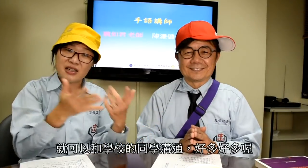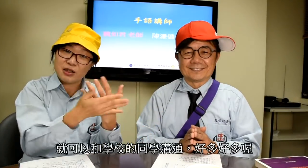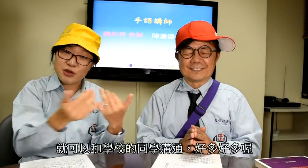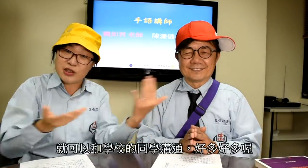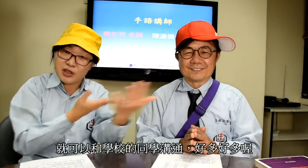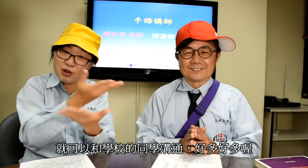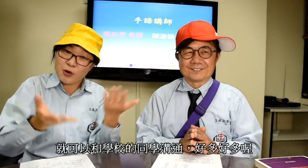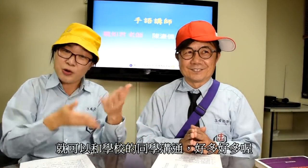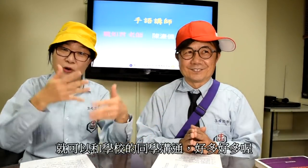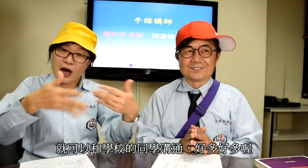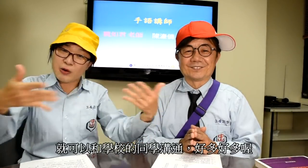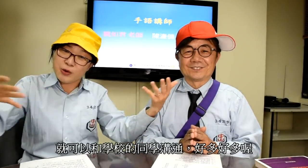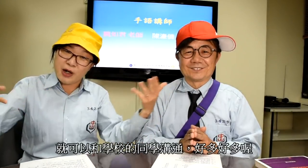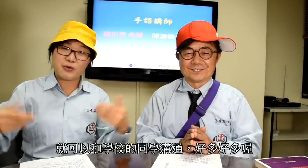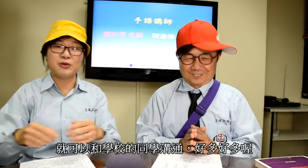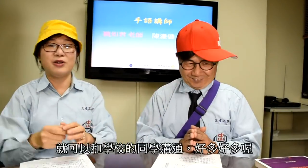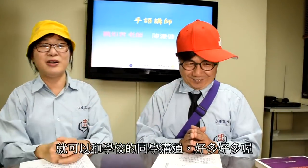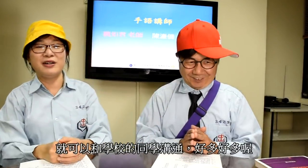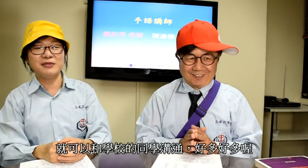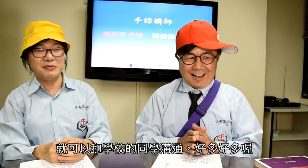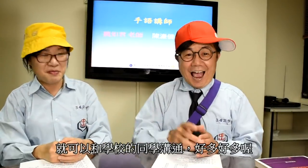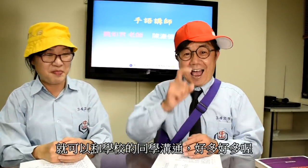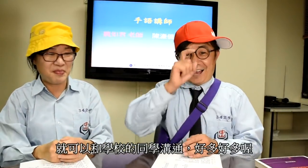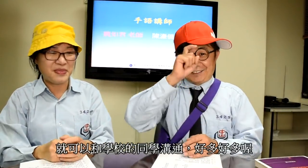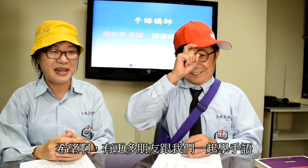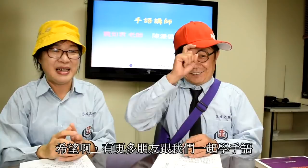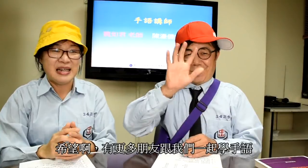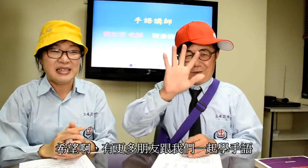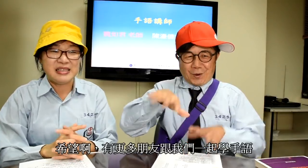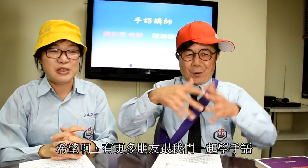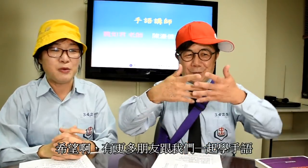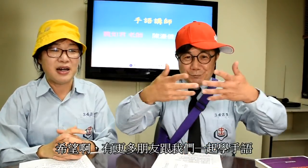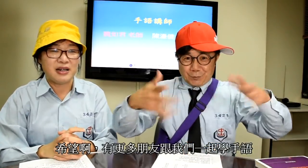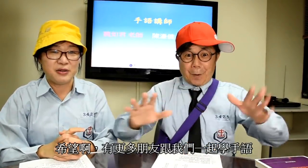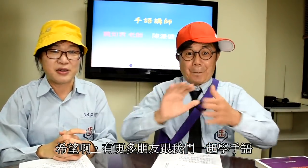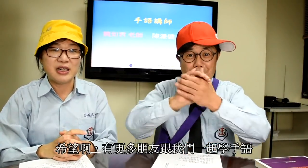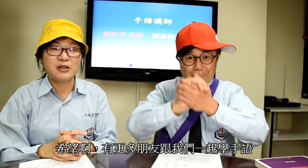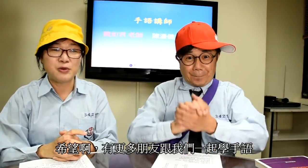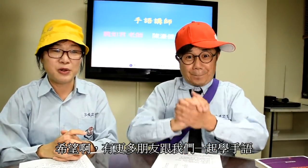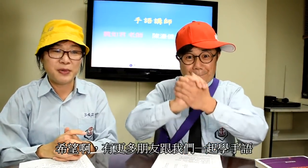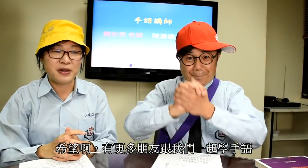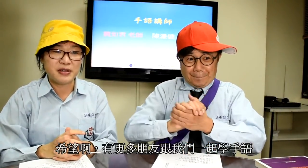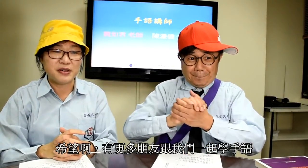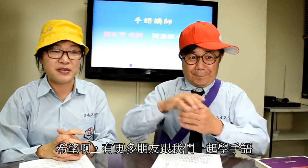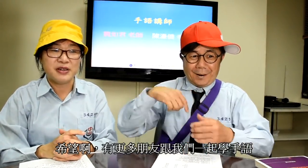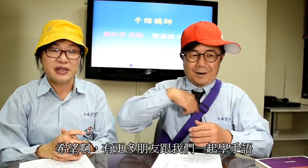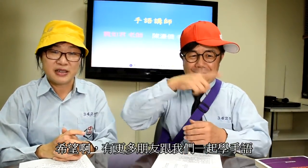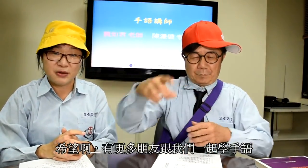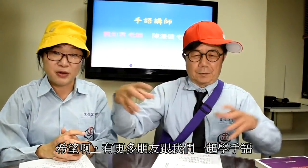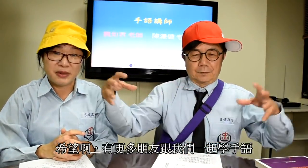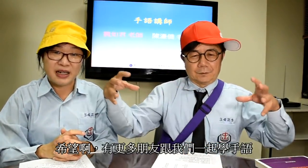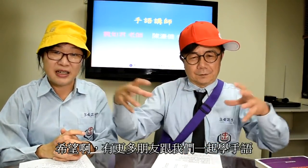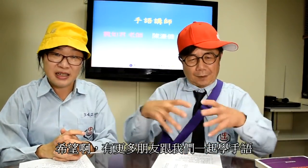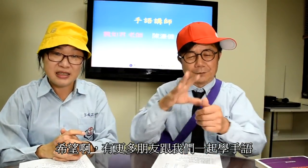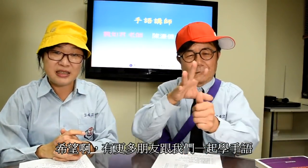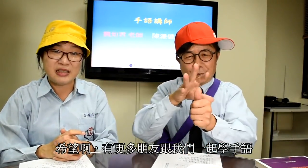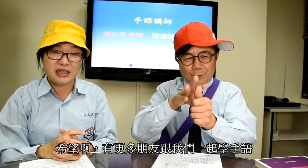学生沟通好多好多哦。希望啊，有更多朋友跟我们一起